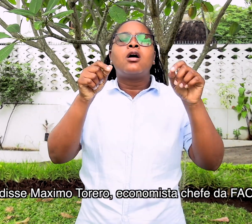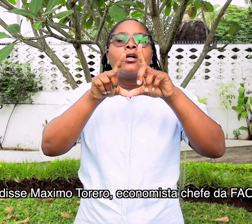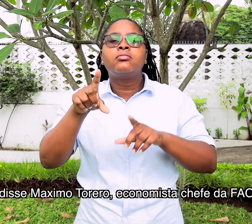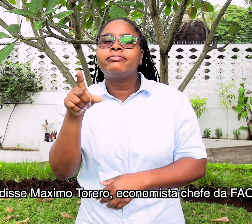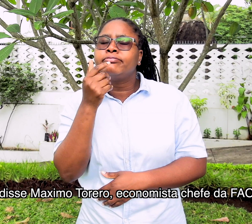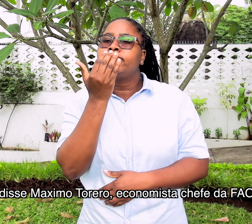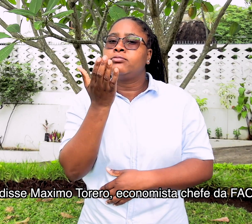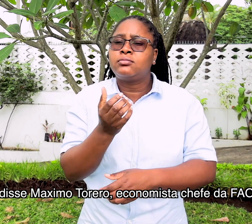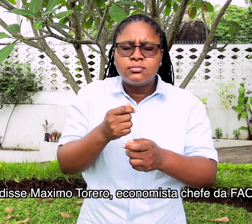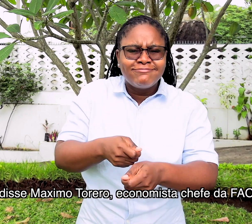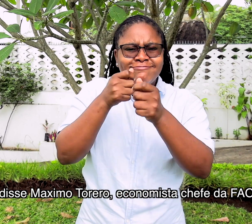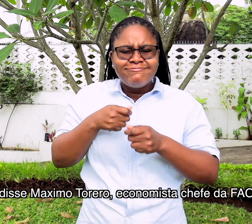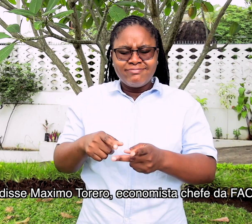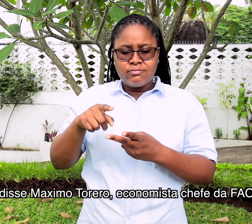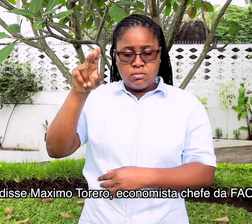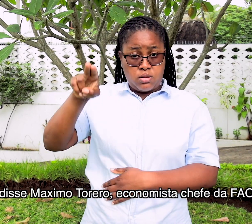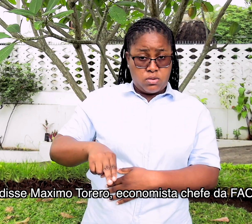Máximo Toreiro, economista-chefe da FAO.